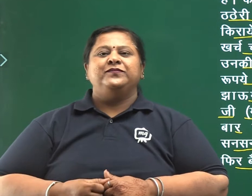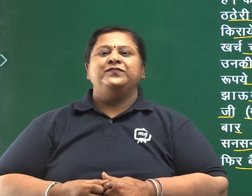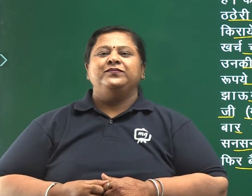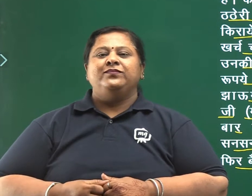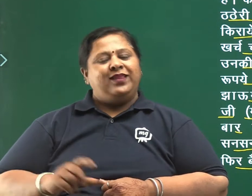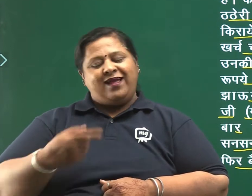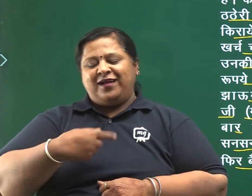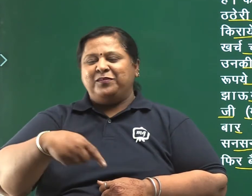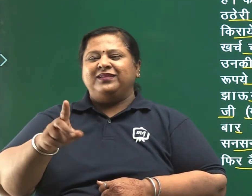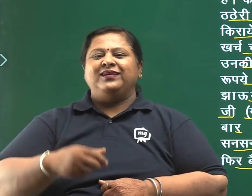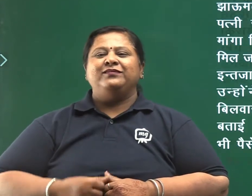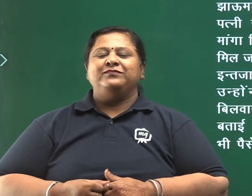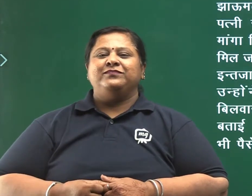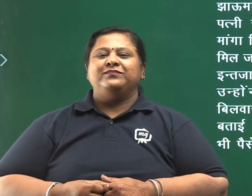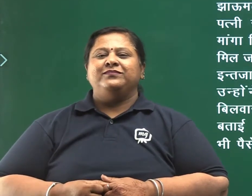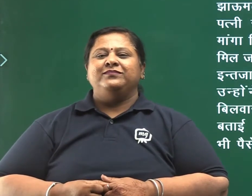आगे बढ़ते हैं।